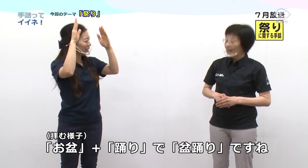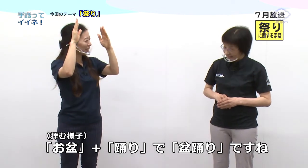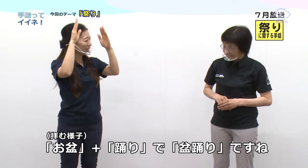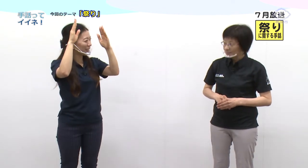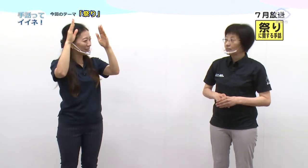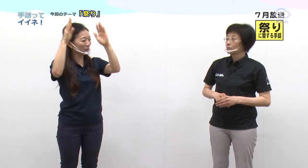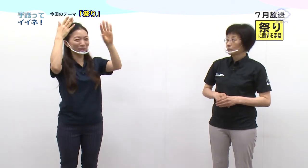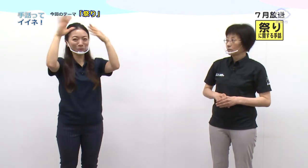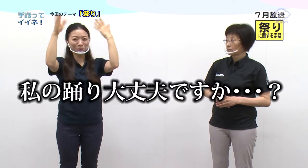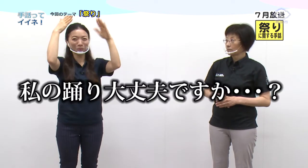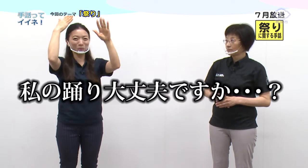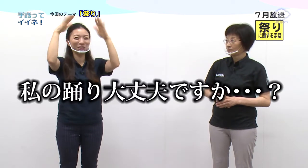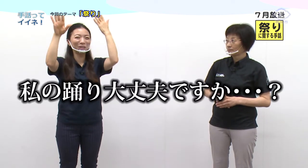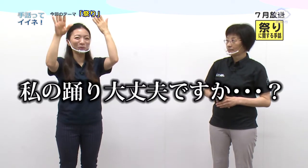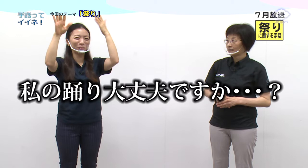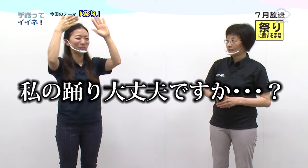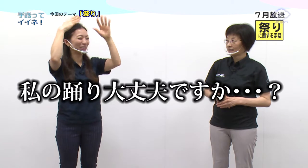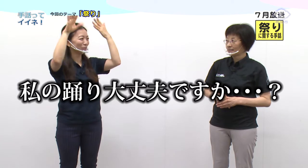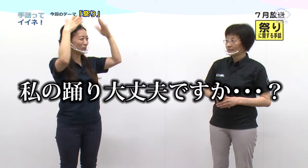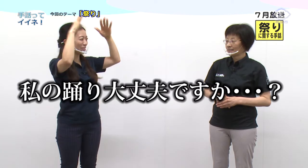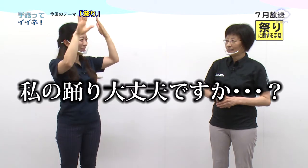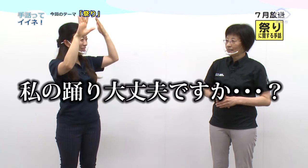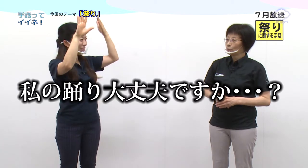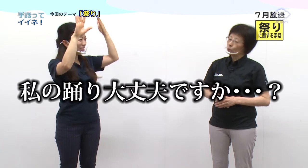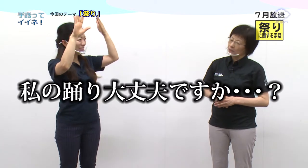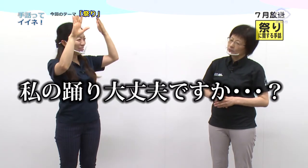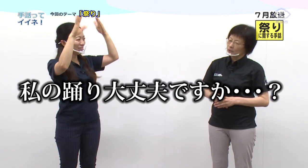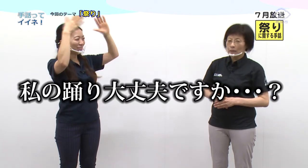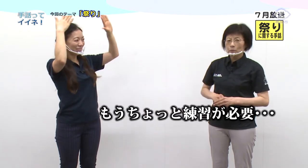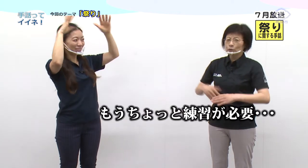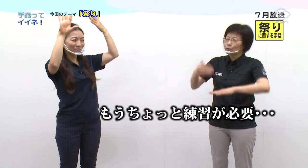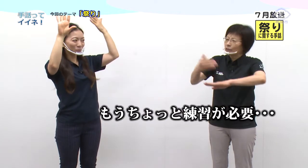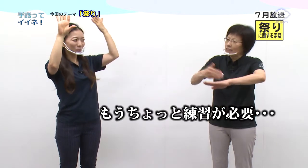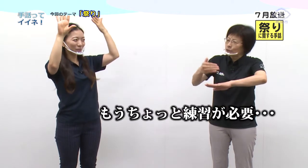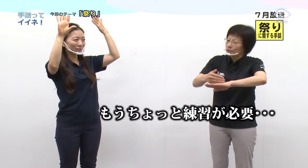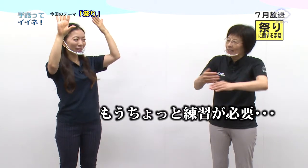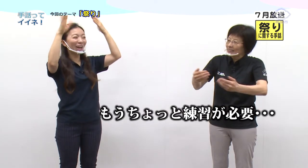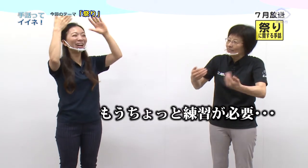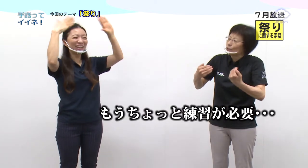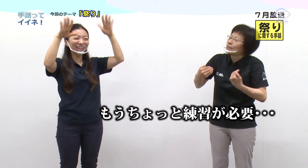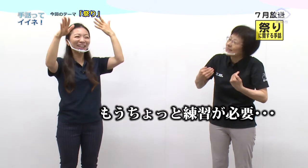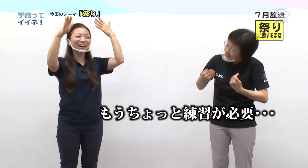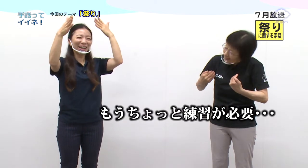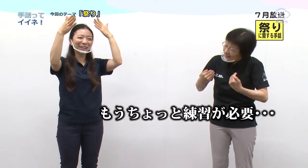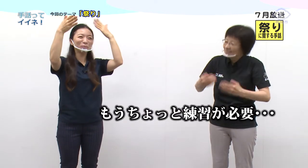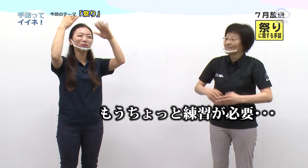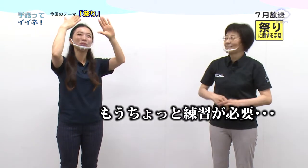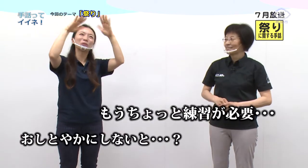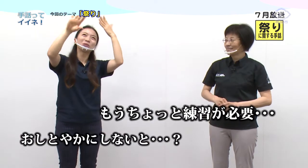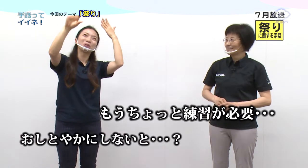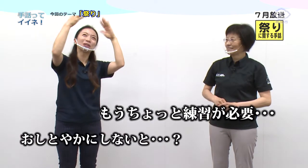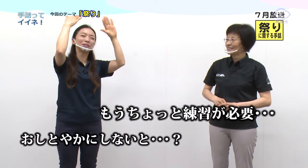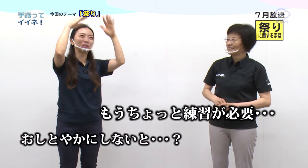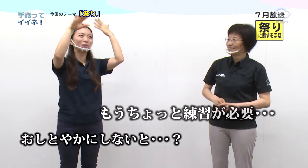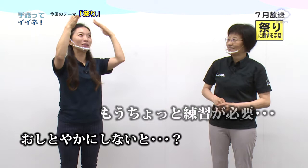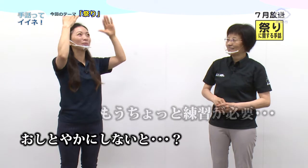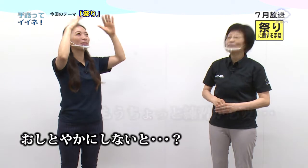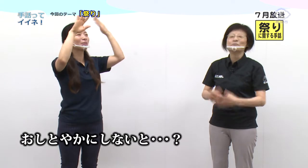はい、 はい、私のこの踊りの部分大丈夫ですか？ そうですね、もうちょっと練習が必要ですかね。 はい、もうちょっとね、おしとやかにした方がいいかもしれませ